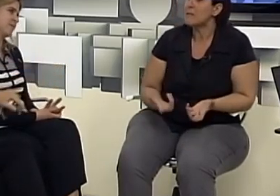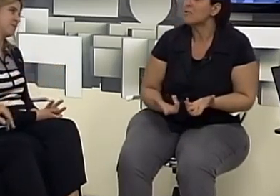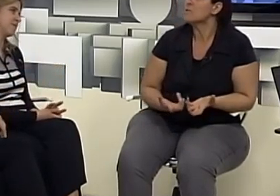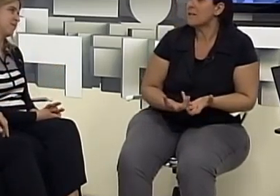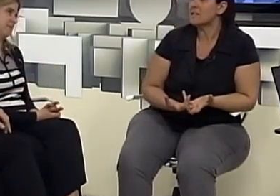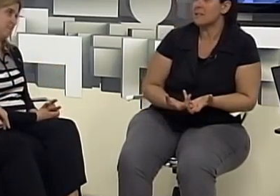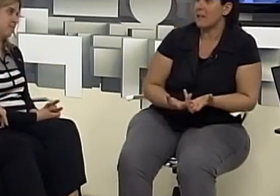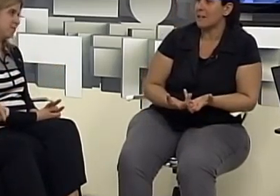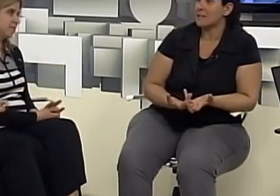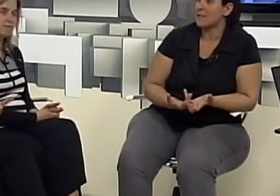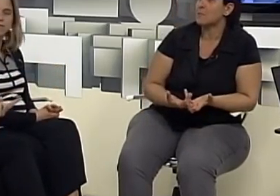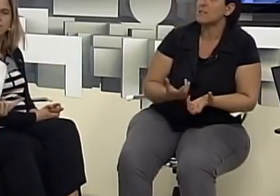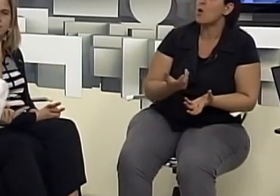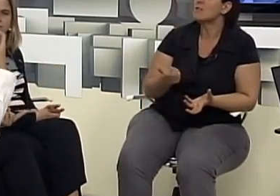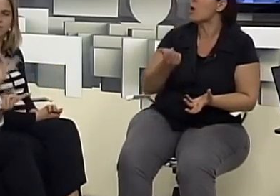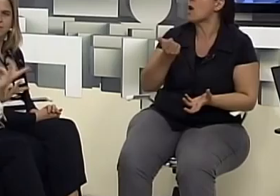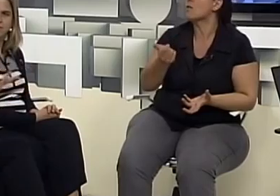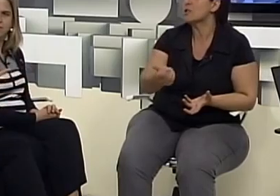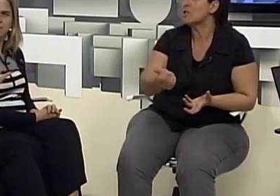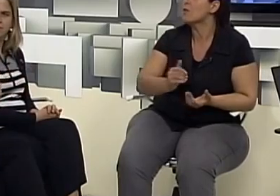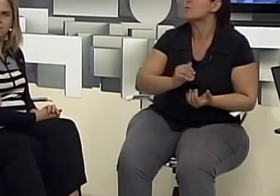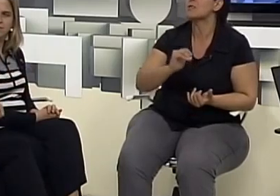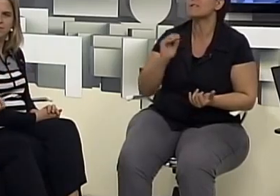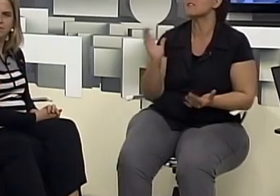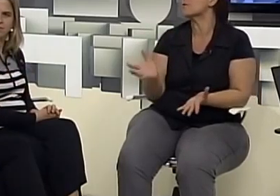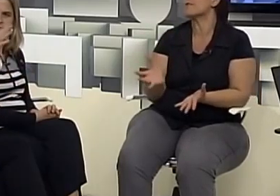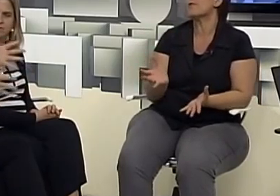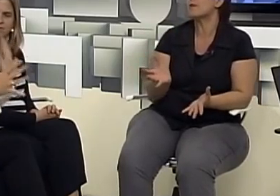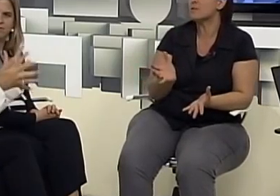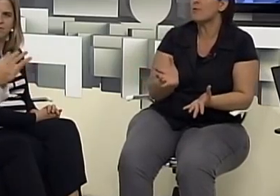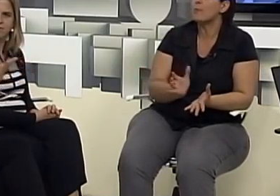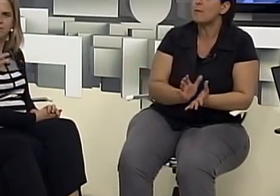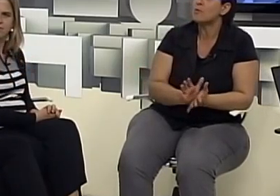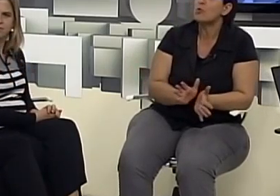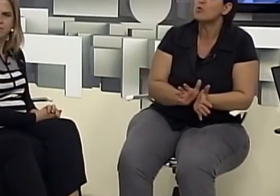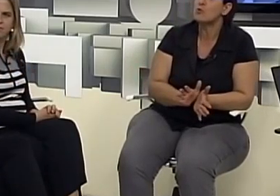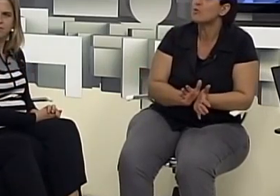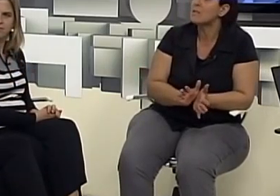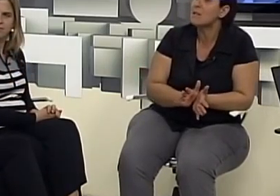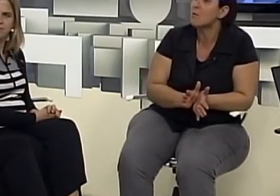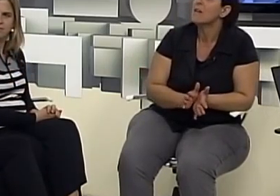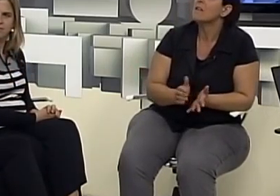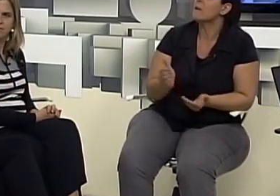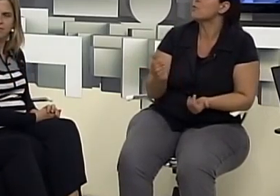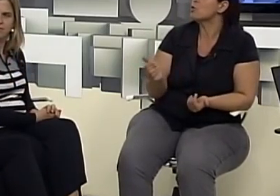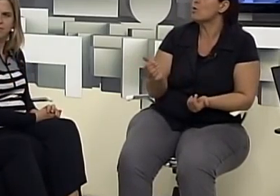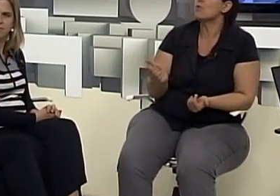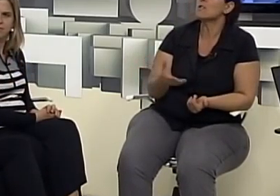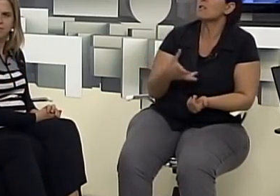surdos também são diferentes entre eles. As pessoas colocam legenda como se fosse resolver o problema de todos os surdos. Não, temos surdos que